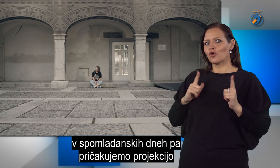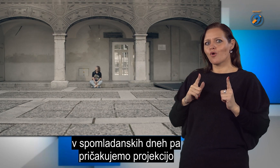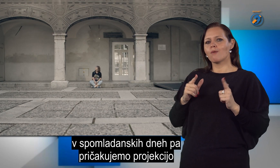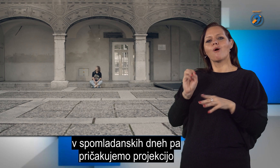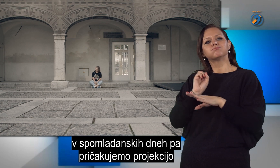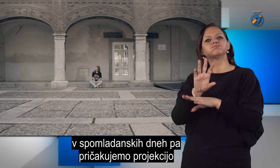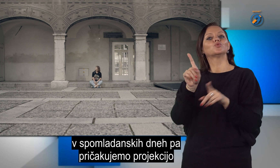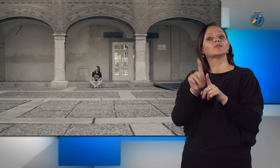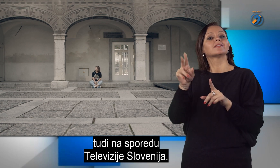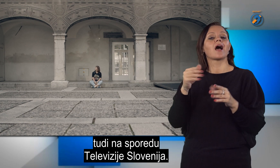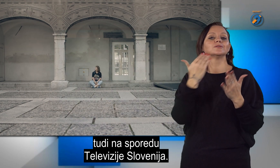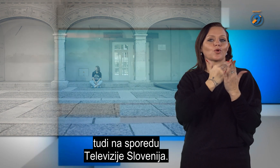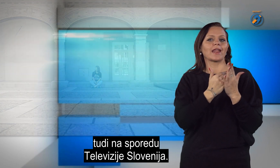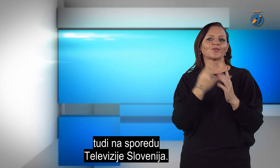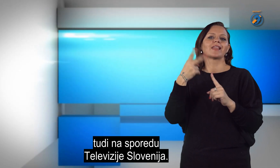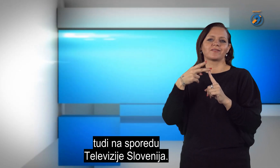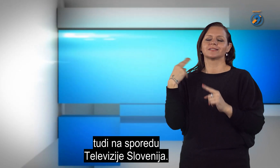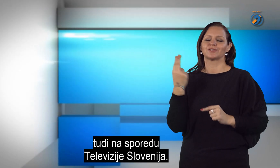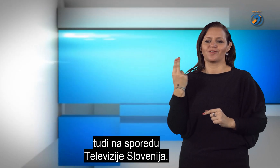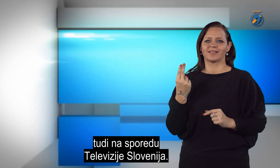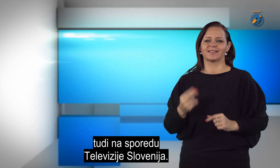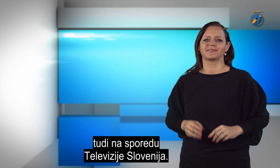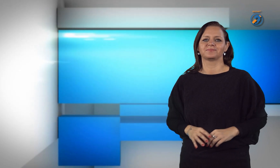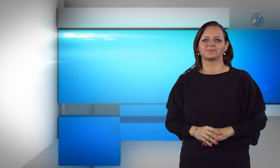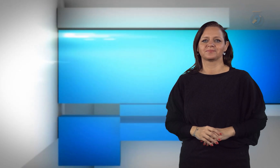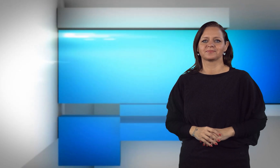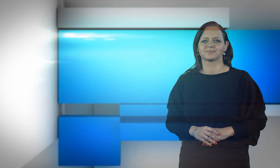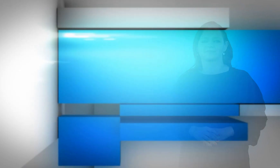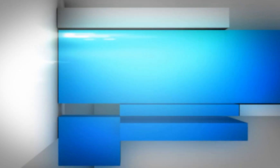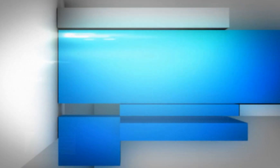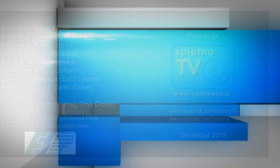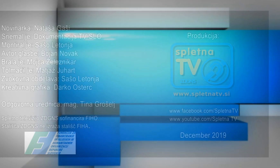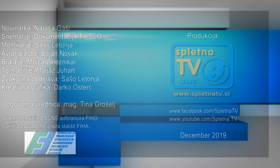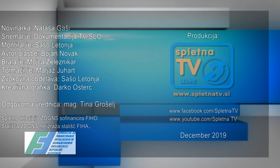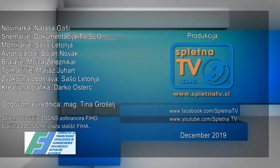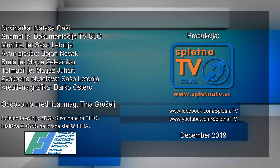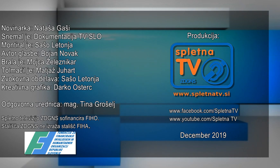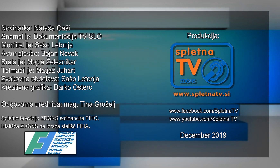pa pričakujemo projekcijo tudi na sporedu Televizije Slovenija.